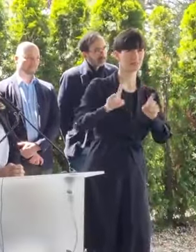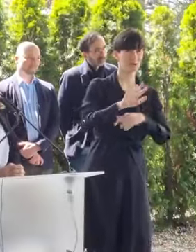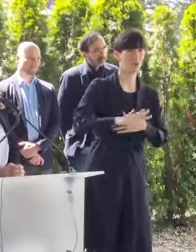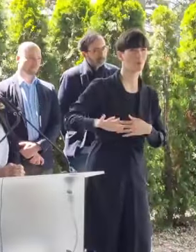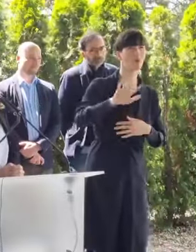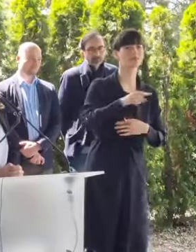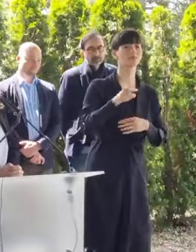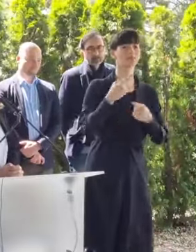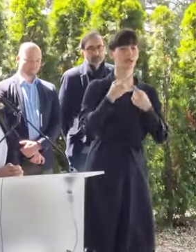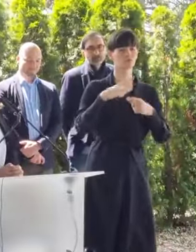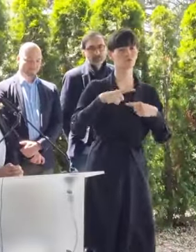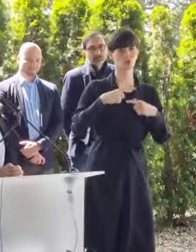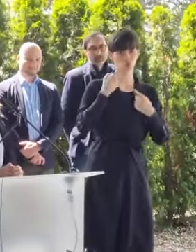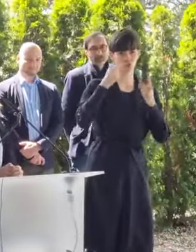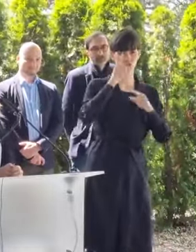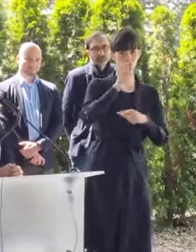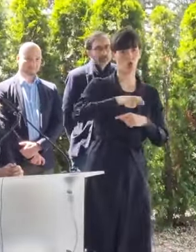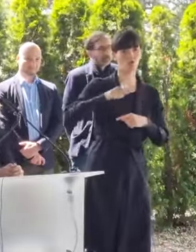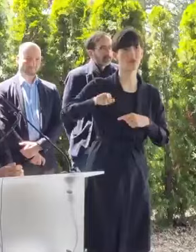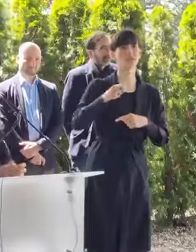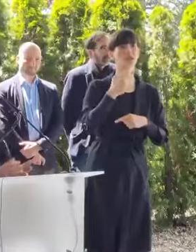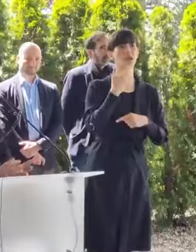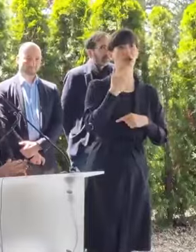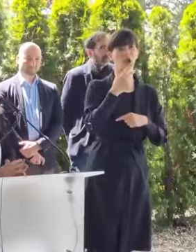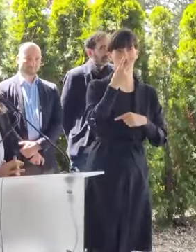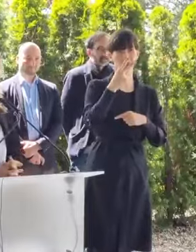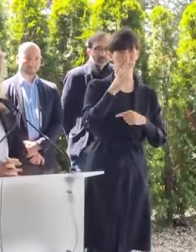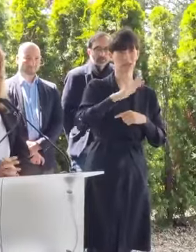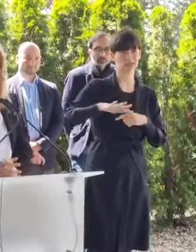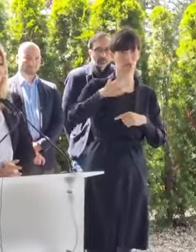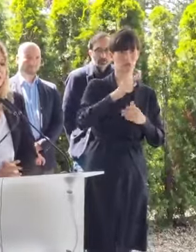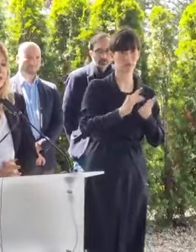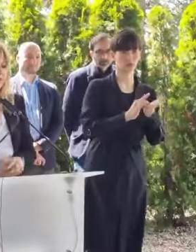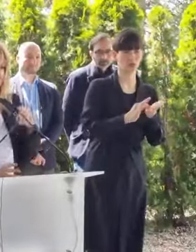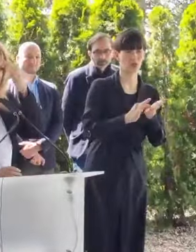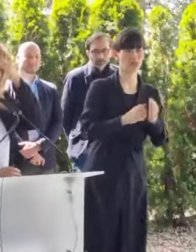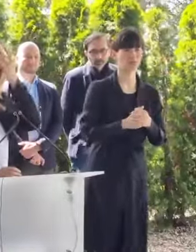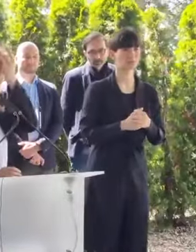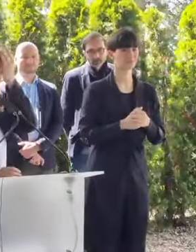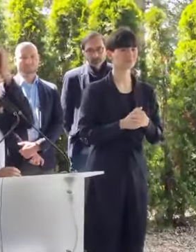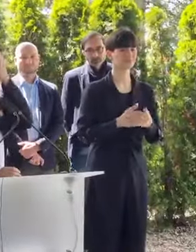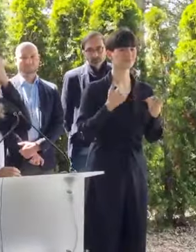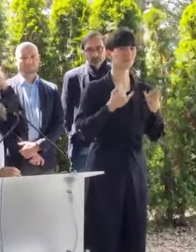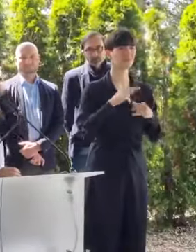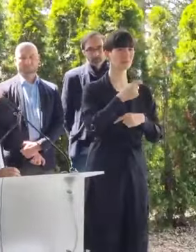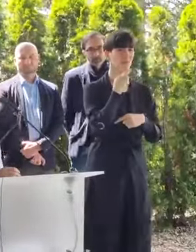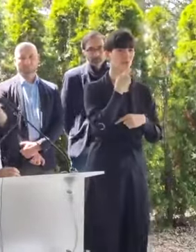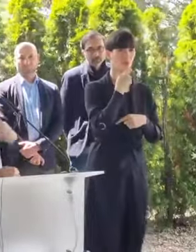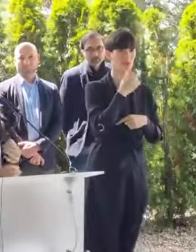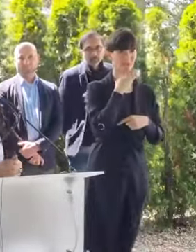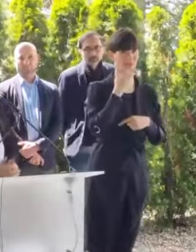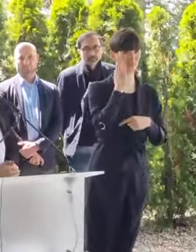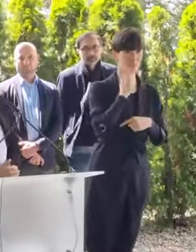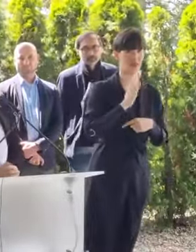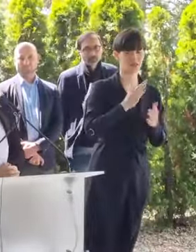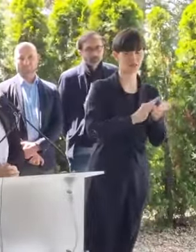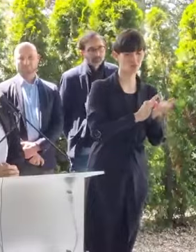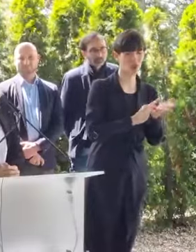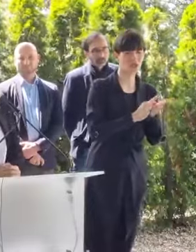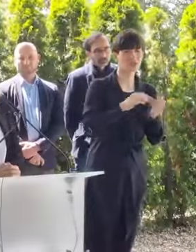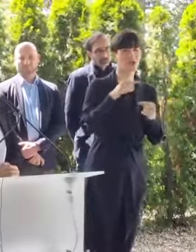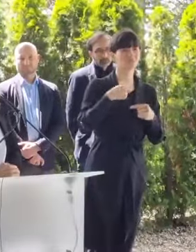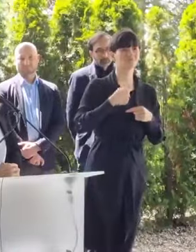ako oni vnímajú tú celú situáciu. Ďakujem. Ďakujem pekne. Bolo to veľmi milé stretnutie dnes do obeda v Užhorode, pretože sa stretla so slovenskou